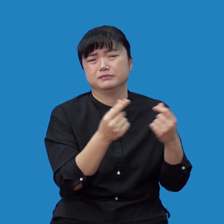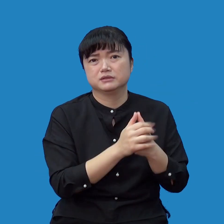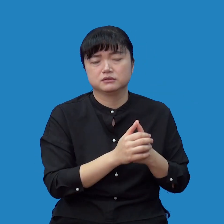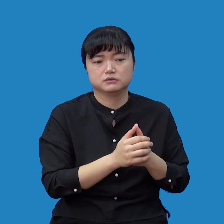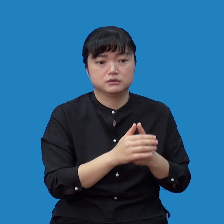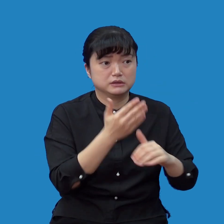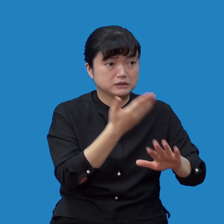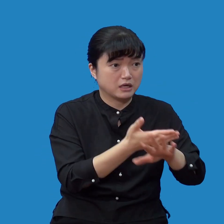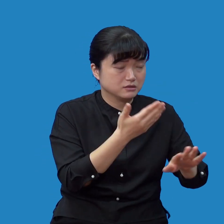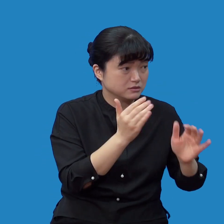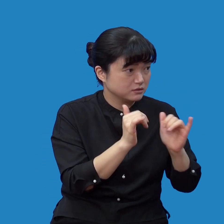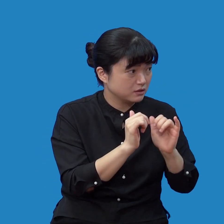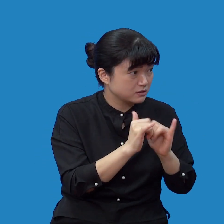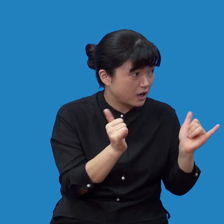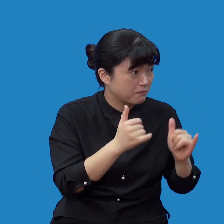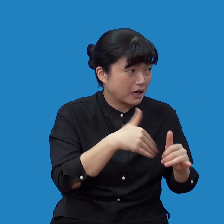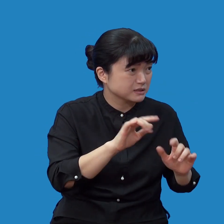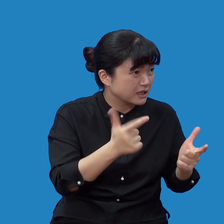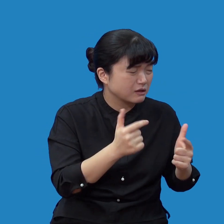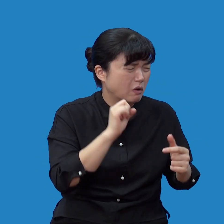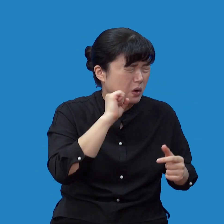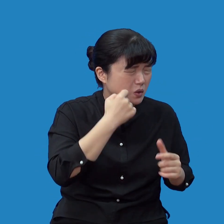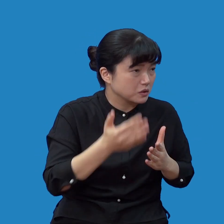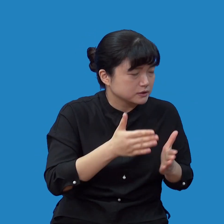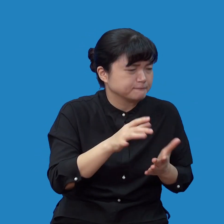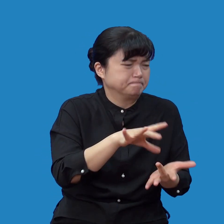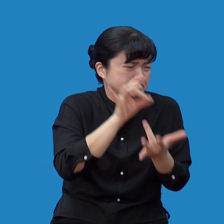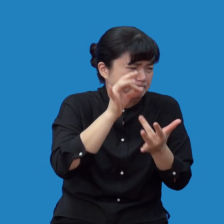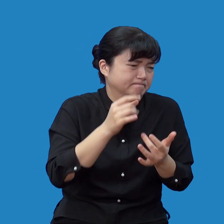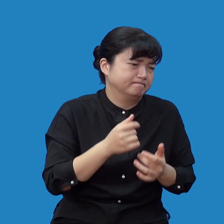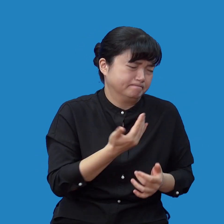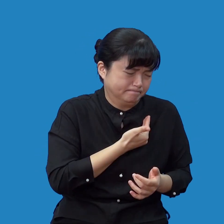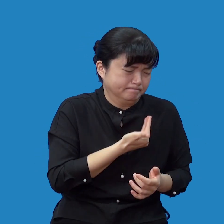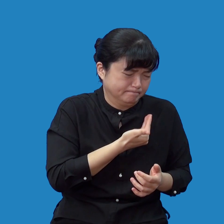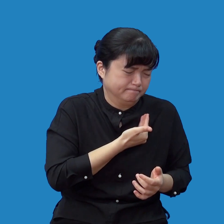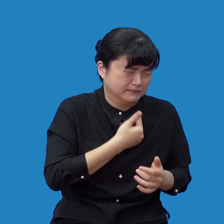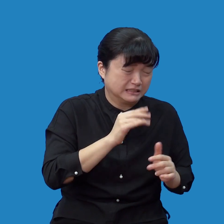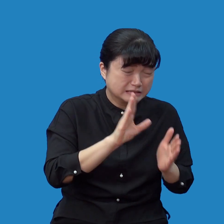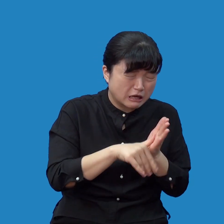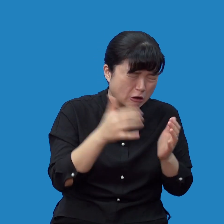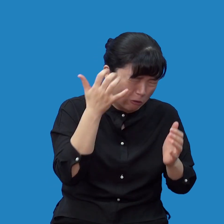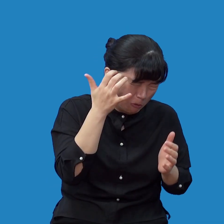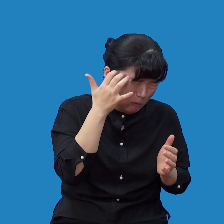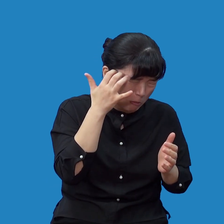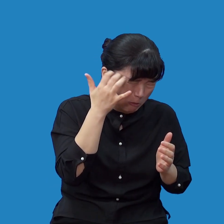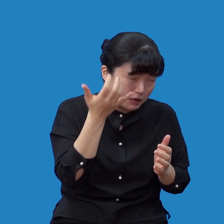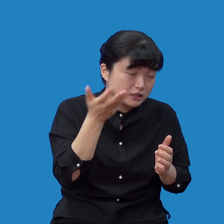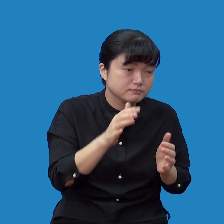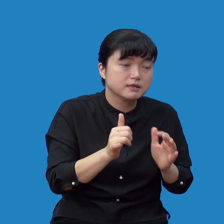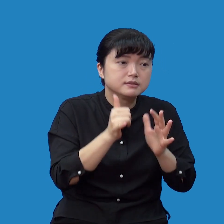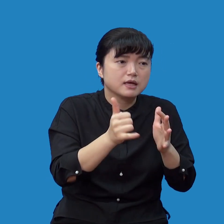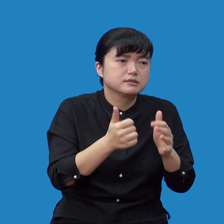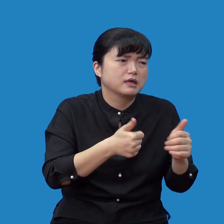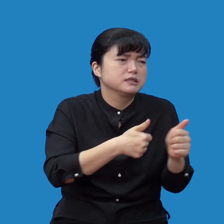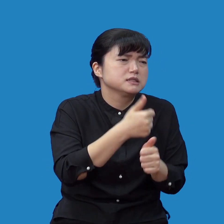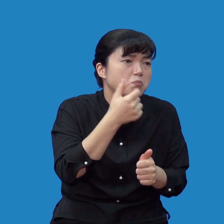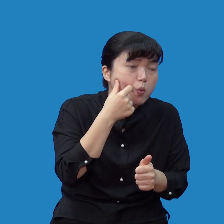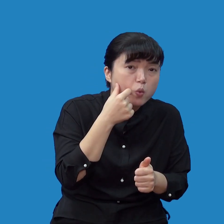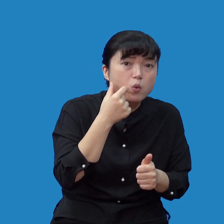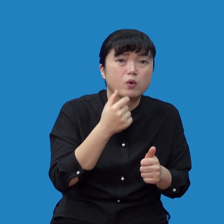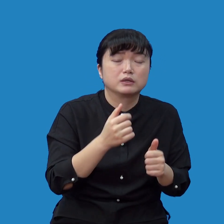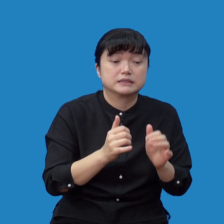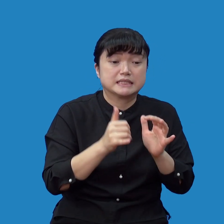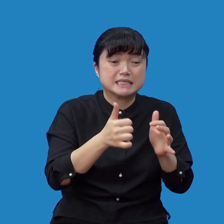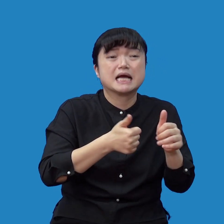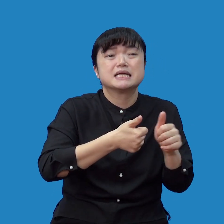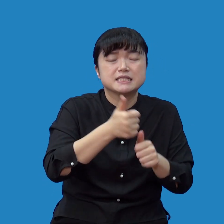않는 어려운 길을 선택했기 때문에 결국 그것이 당시에는 고생이 됐지만 세상이 감당치 못하고 세상을 이기는 믿음의